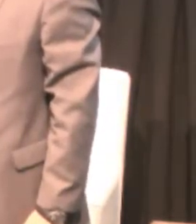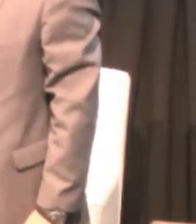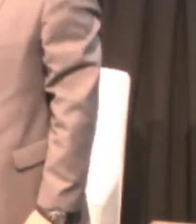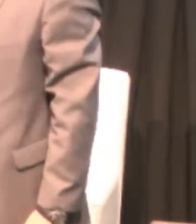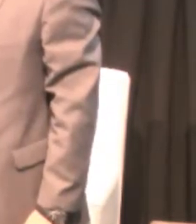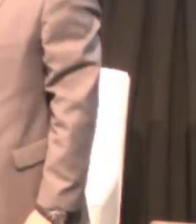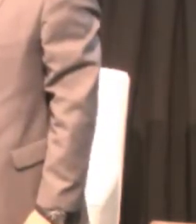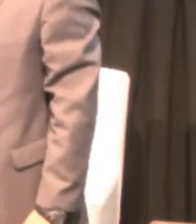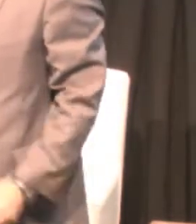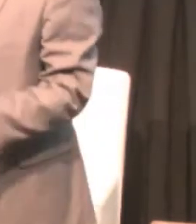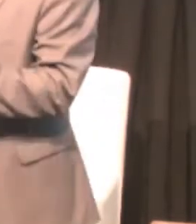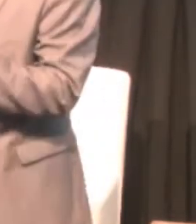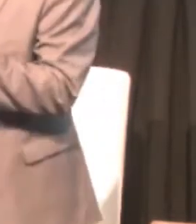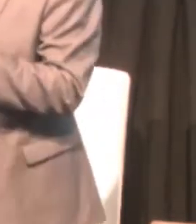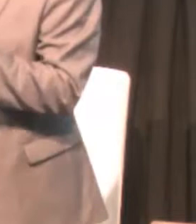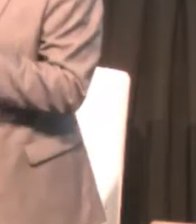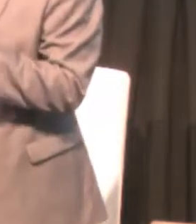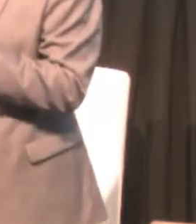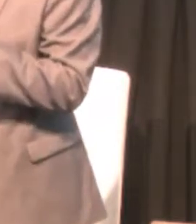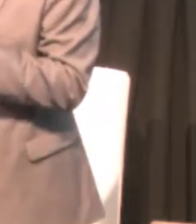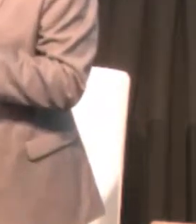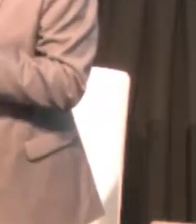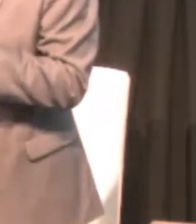¿Qué les parece si aplaudimos esta iniciativa